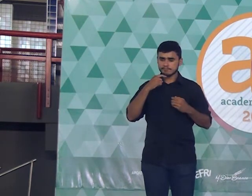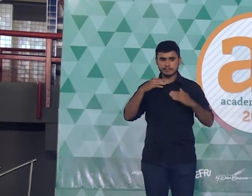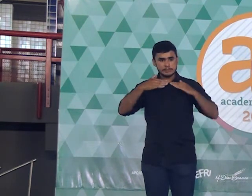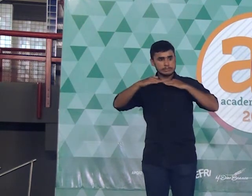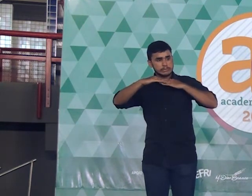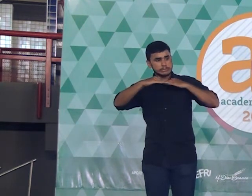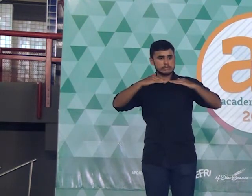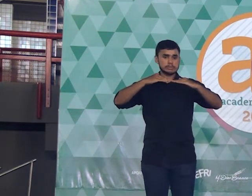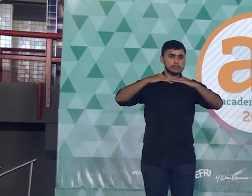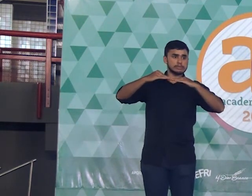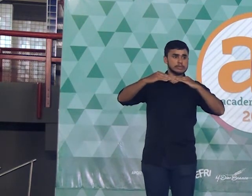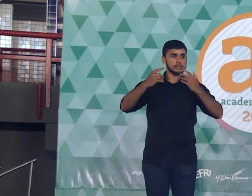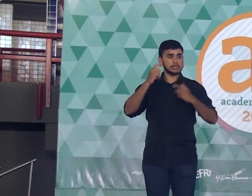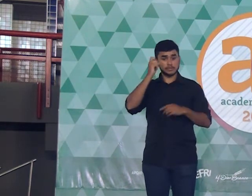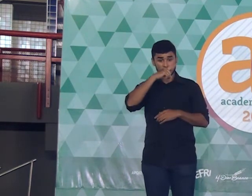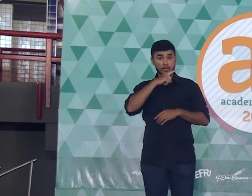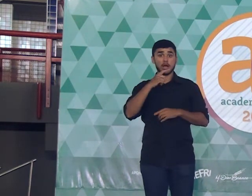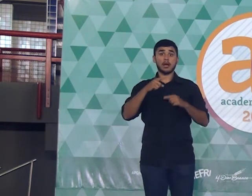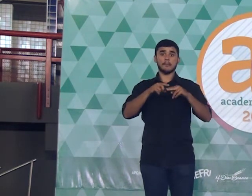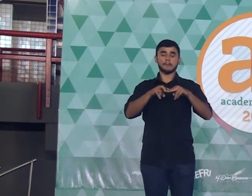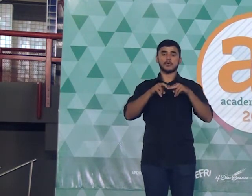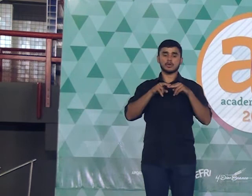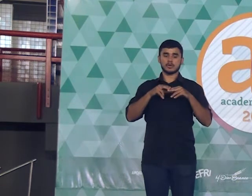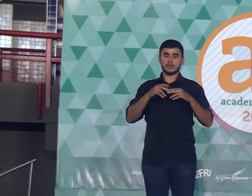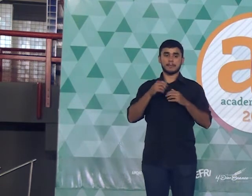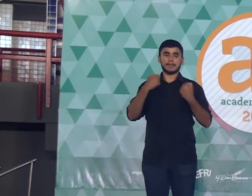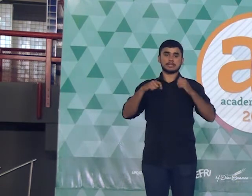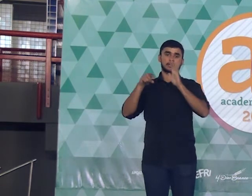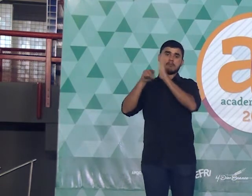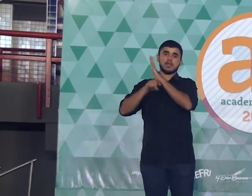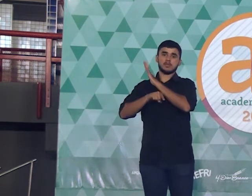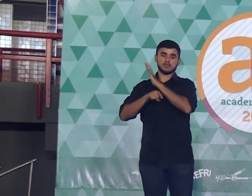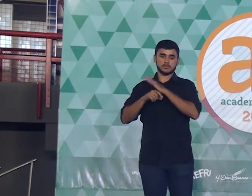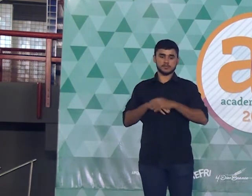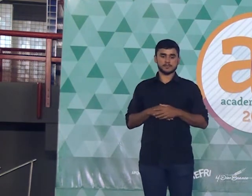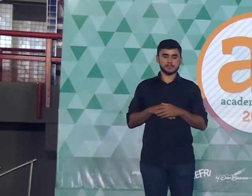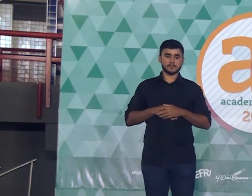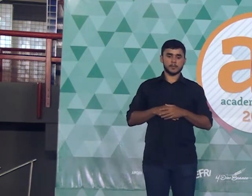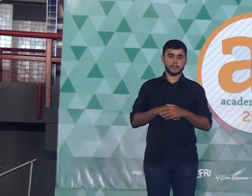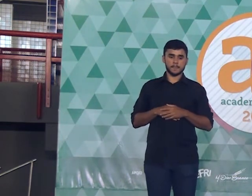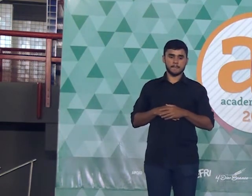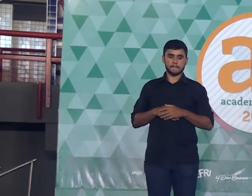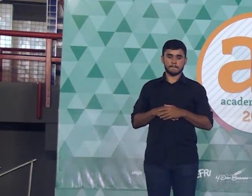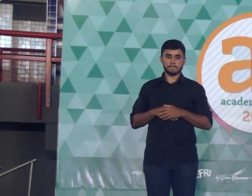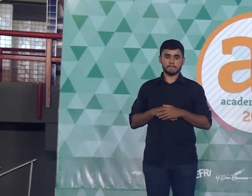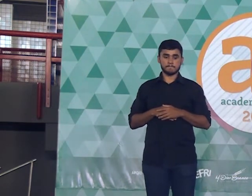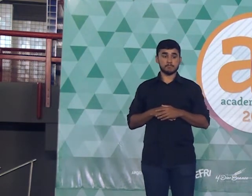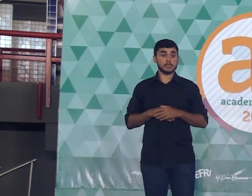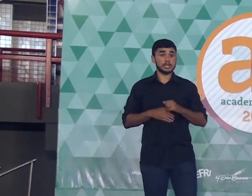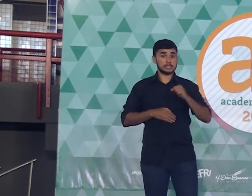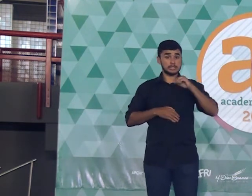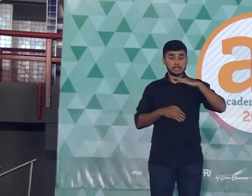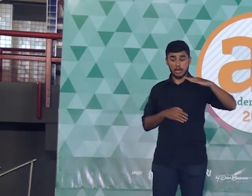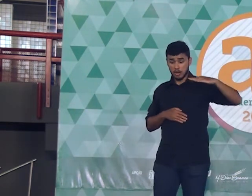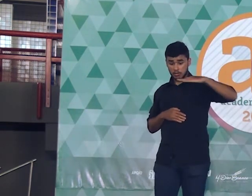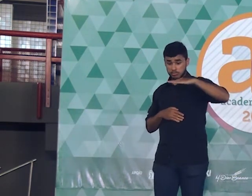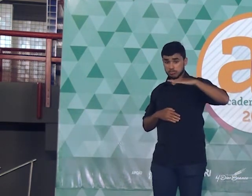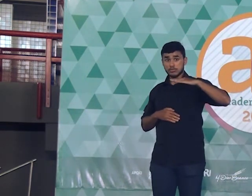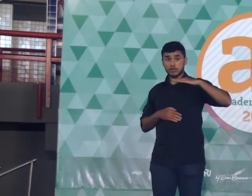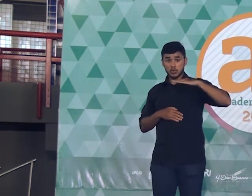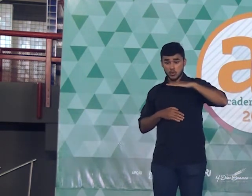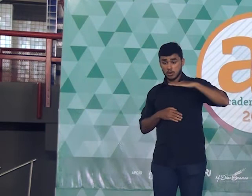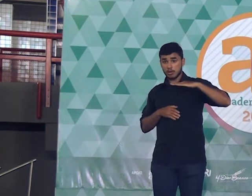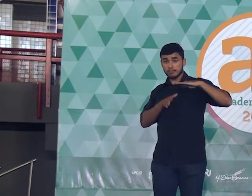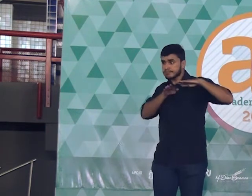resultante é uma velocidade menor. Por isso que você subtrai. Se eu tenho 2 carros em sentidos contrários,